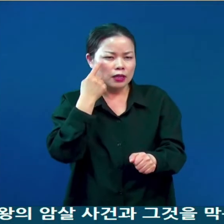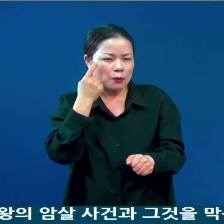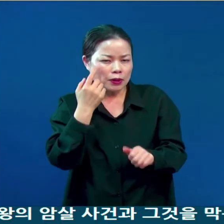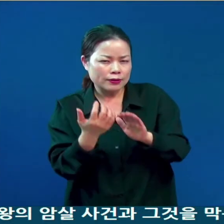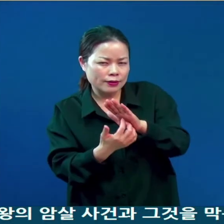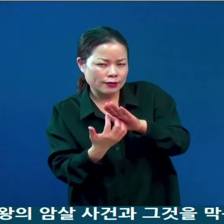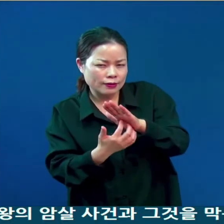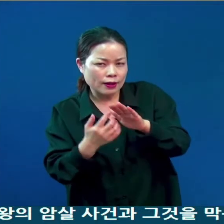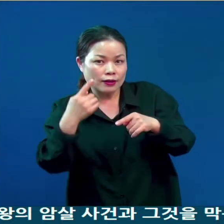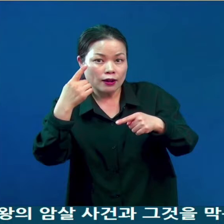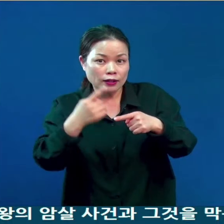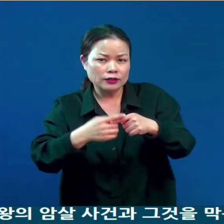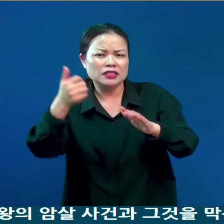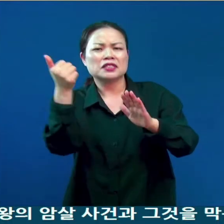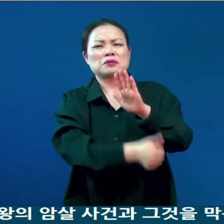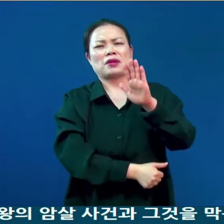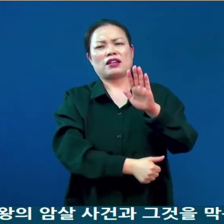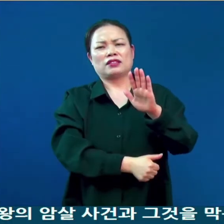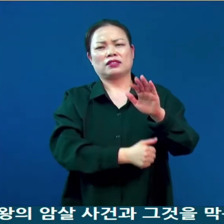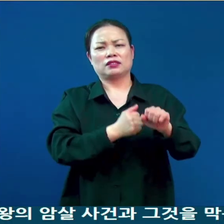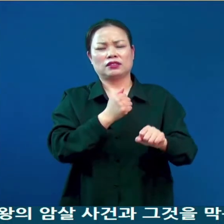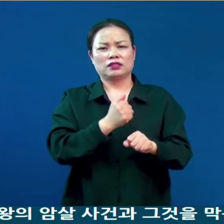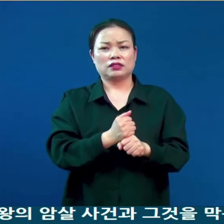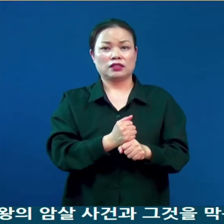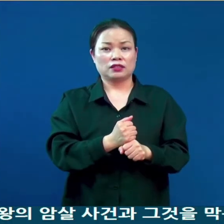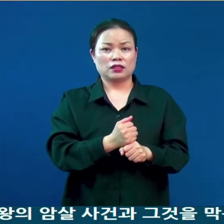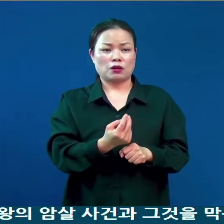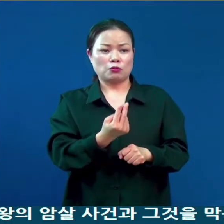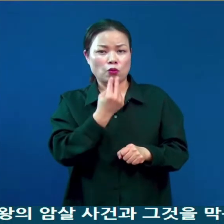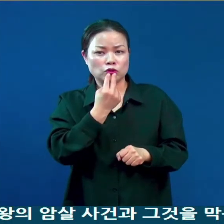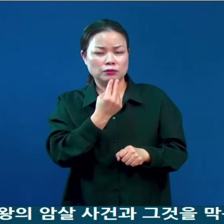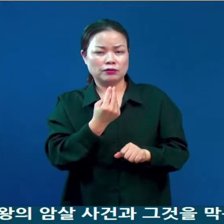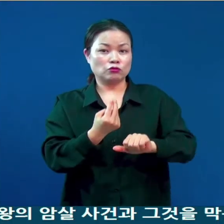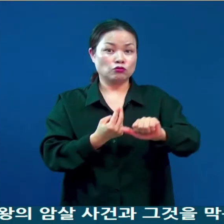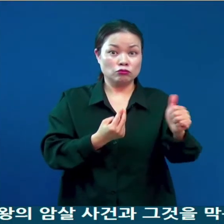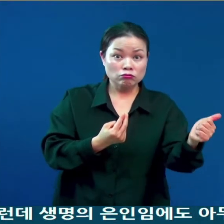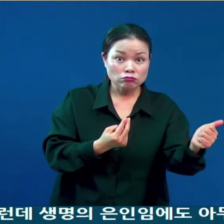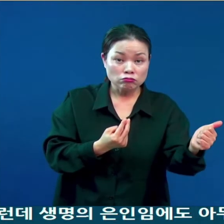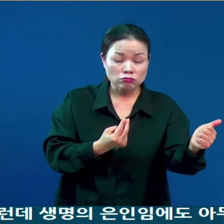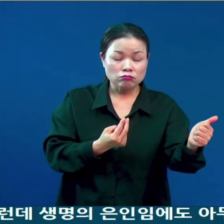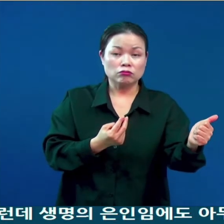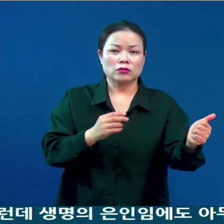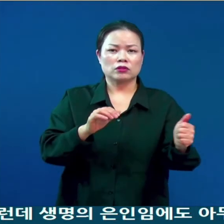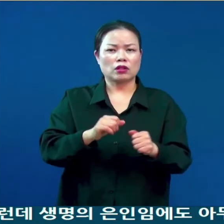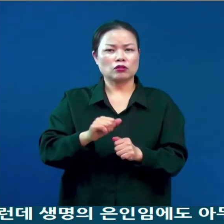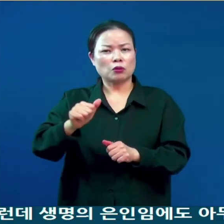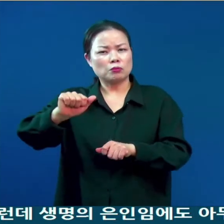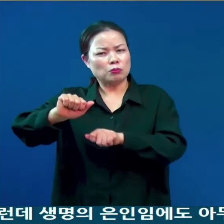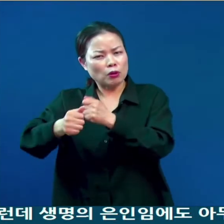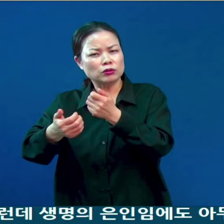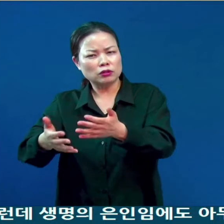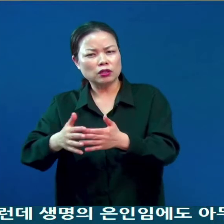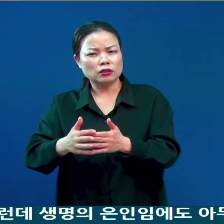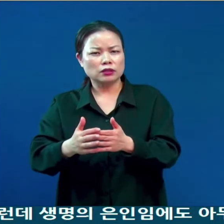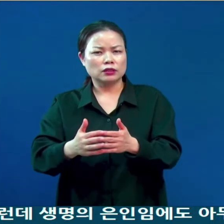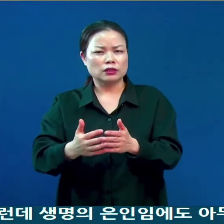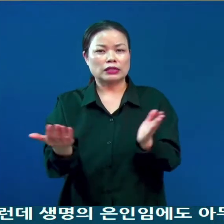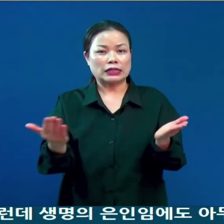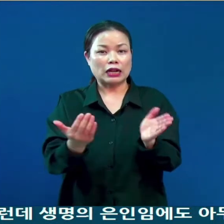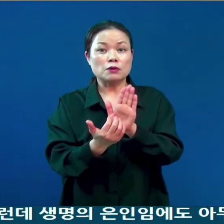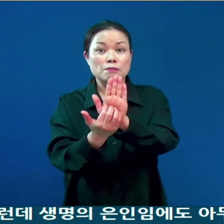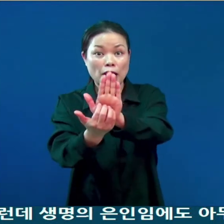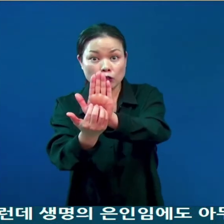실패한 이들에게는 이제 당연히 이제 목숨을 잃게 되는 그런 벌을 내리고, 그 사건을 막아준